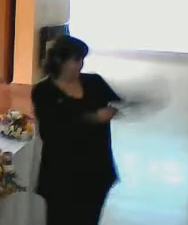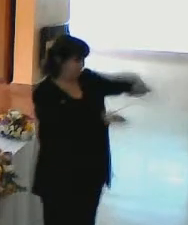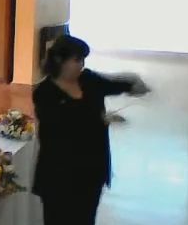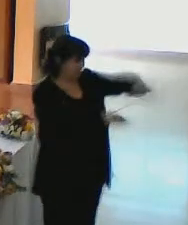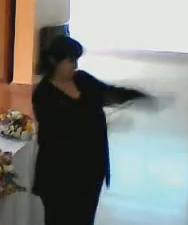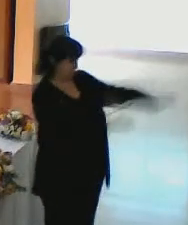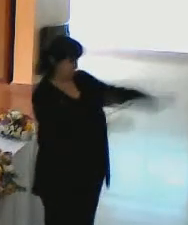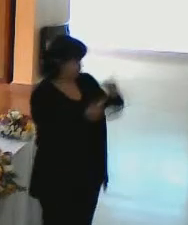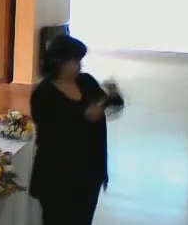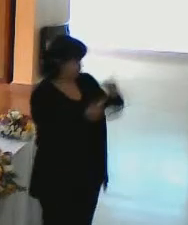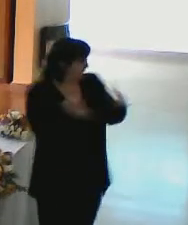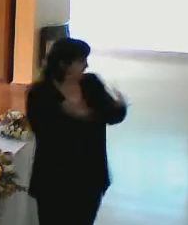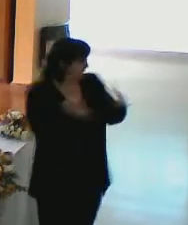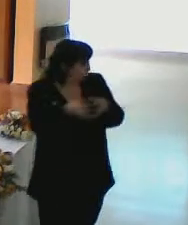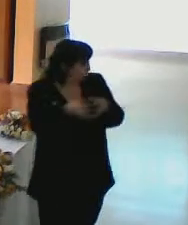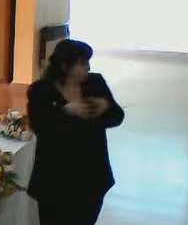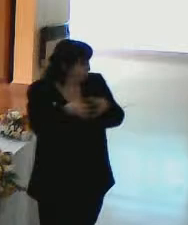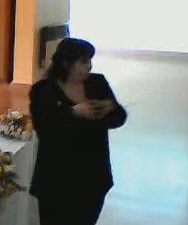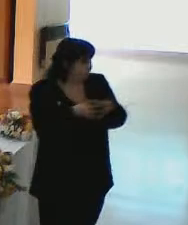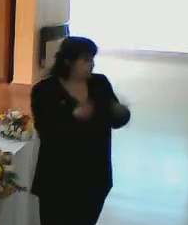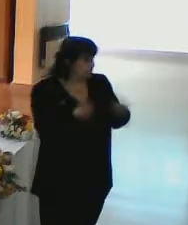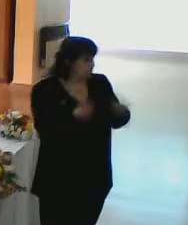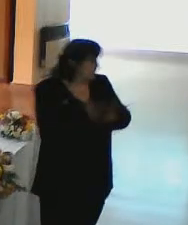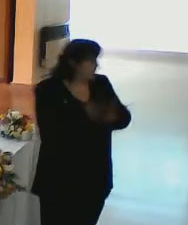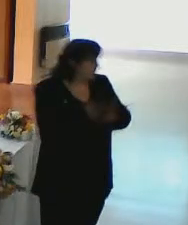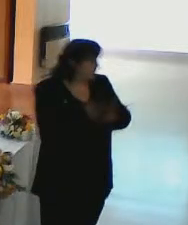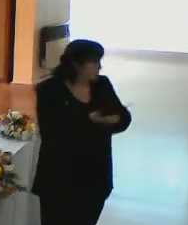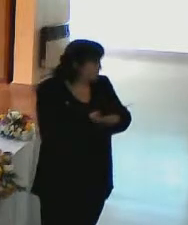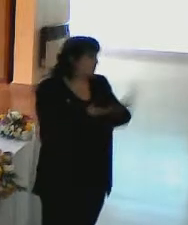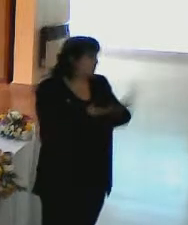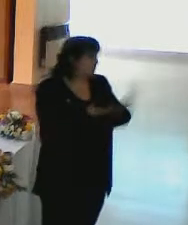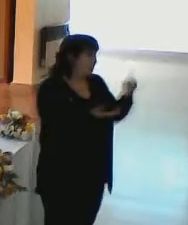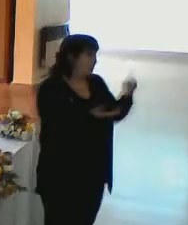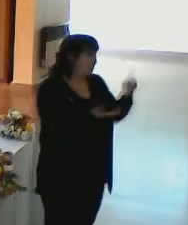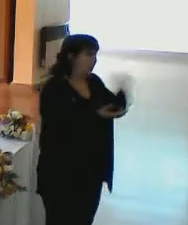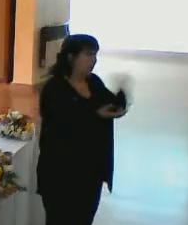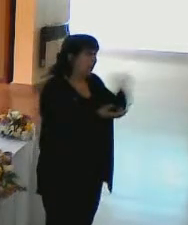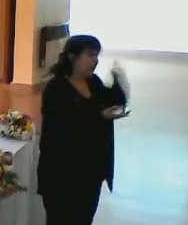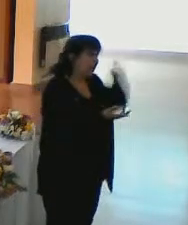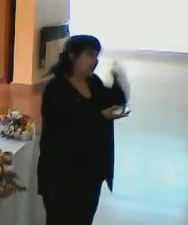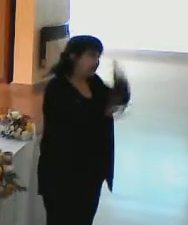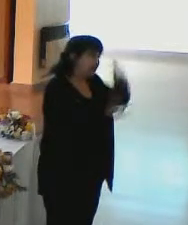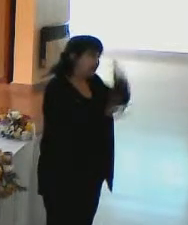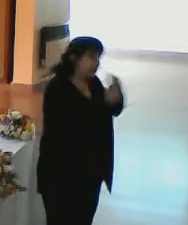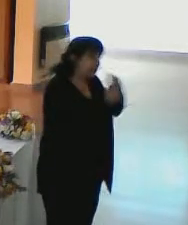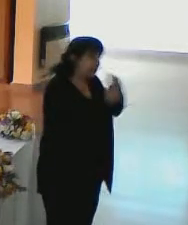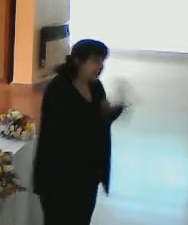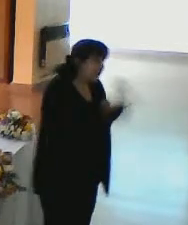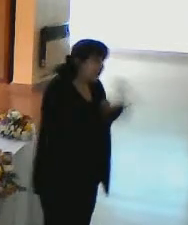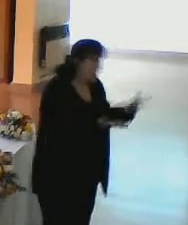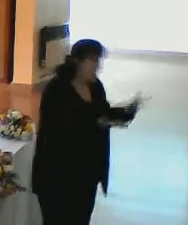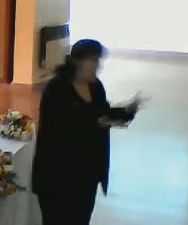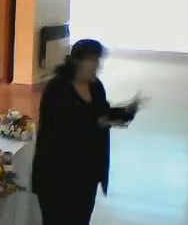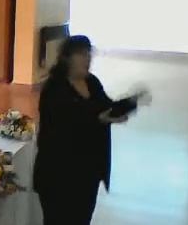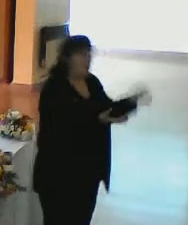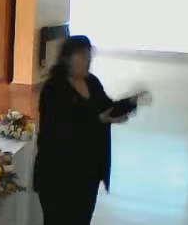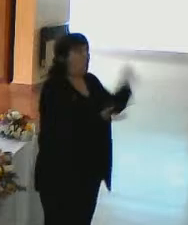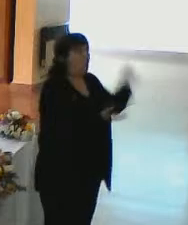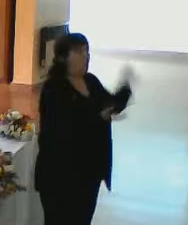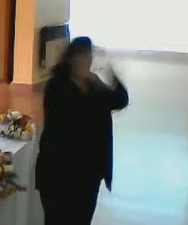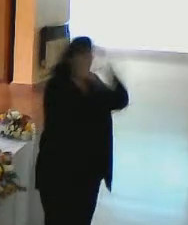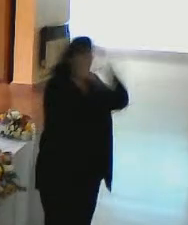de aprendizaje no iba a quedar en la dislexia, o iba a quedar en la desarrollo, o iba a quedar en el chico que tenía déficit de